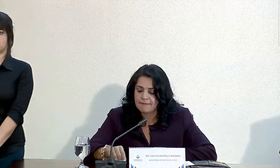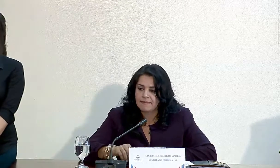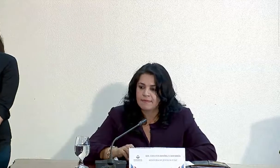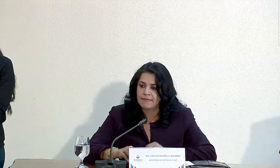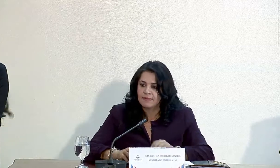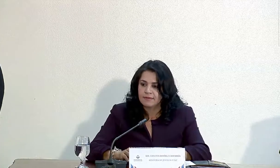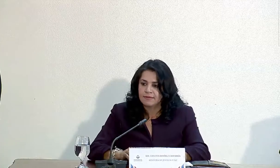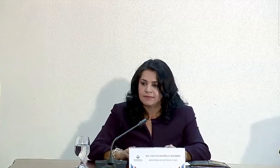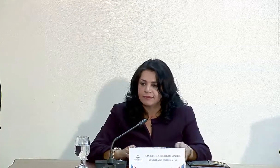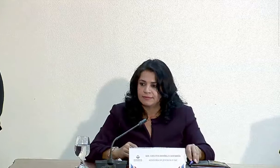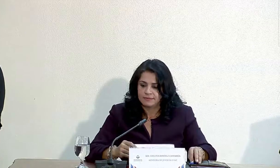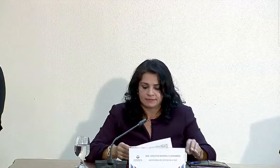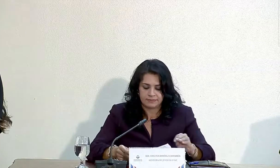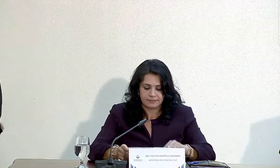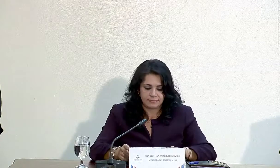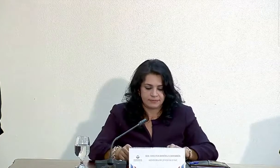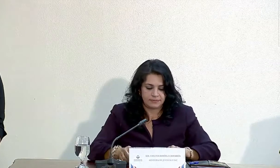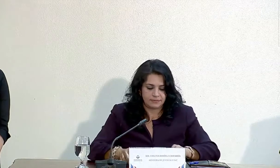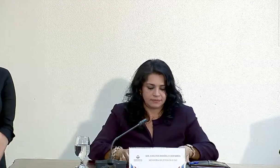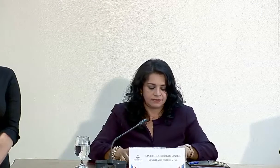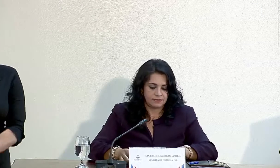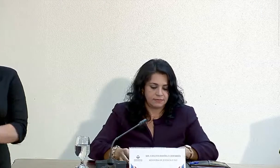prepara después Manuela Avendaño de Amelia Rueda.